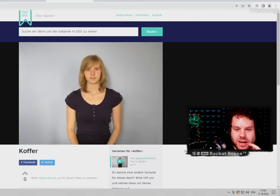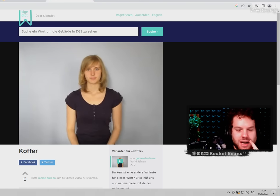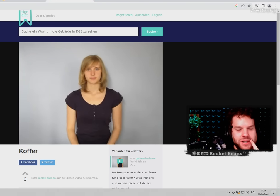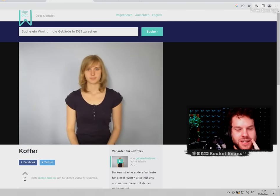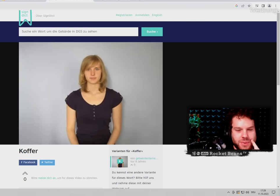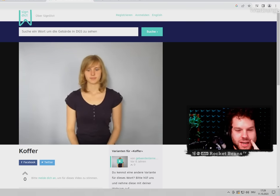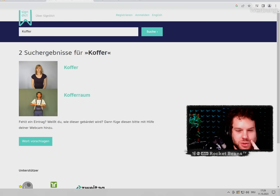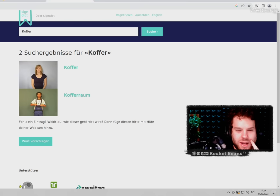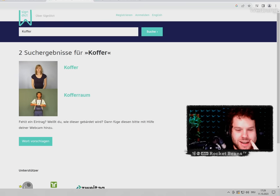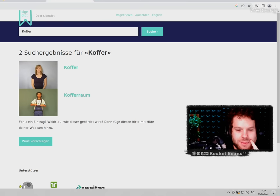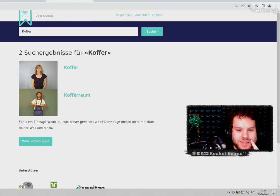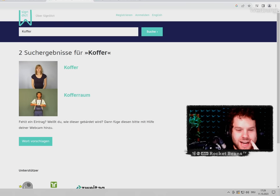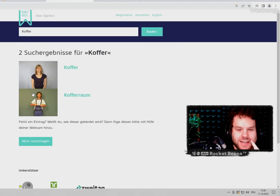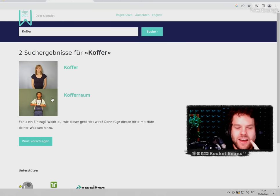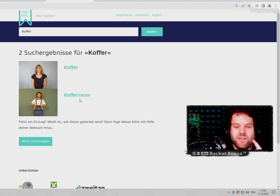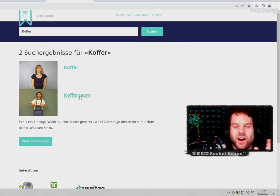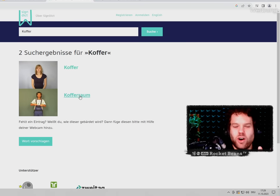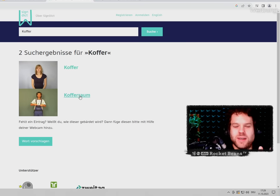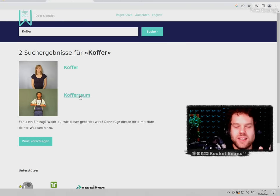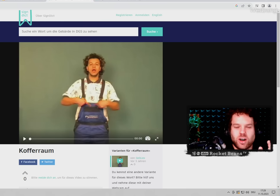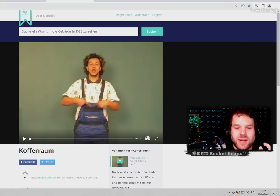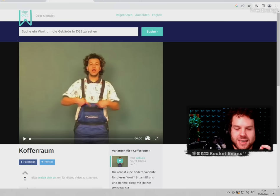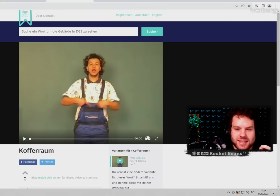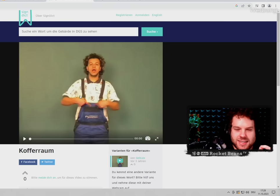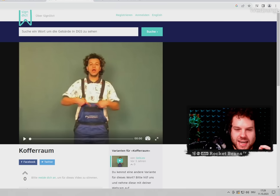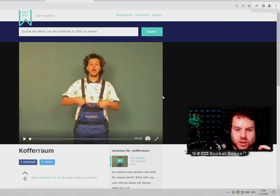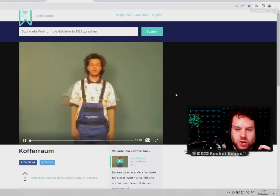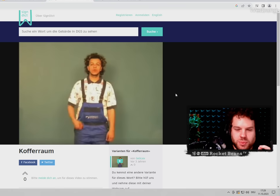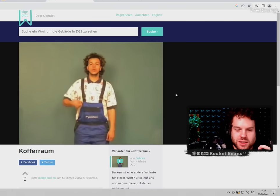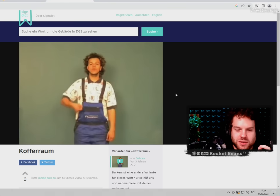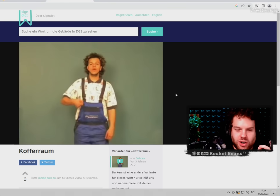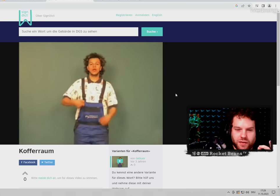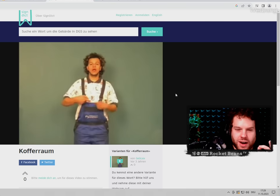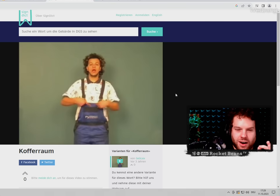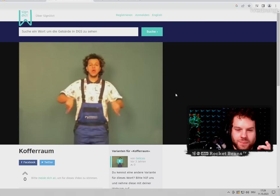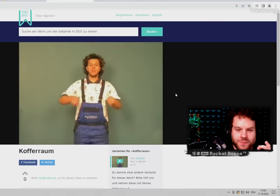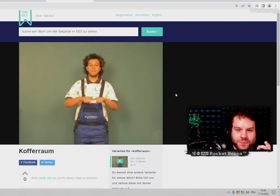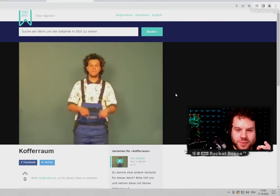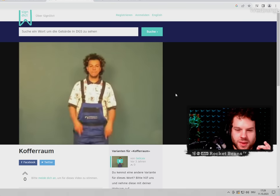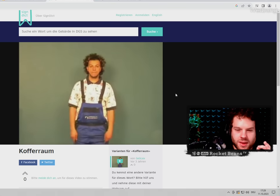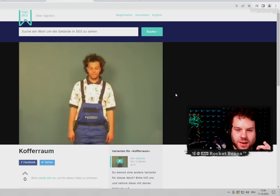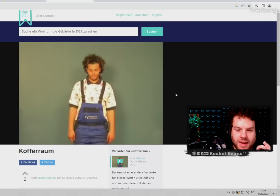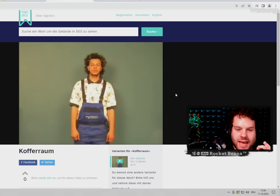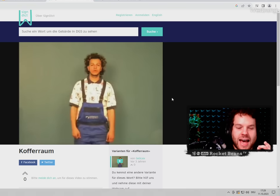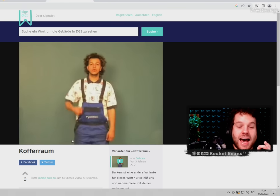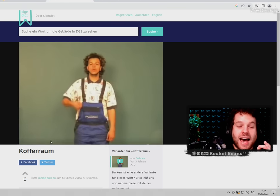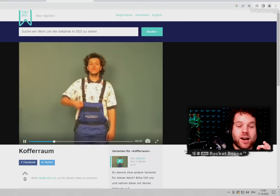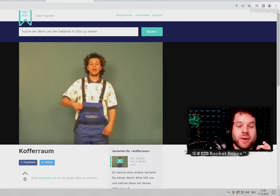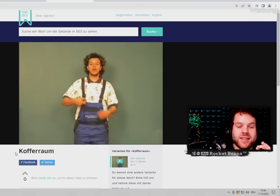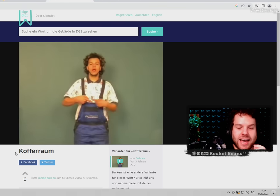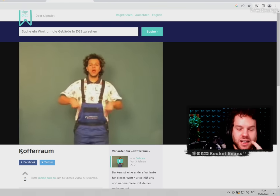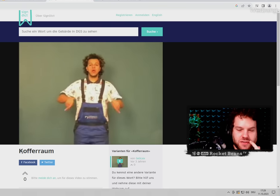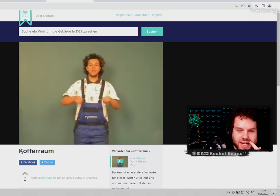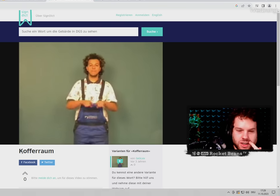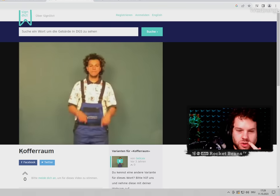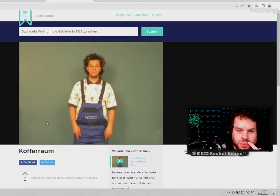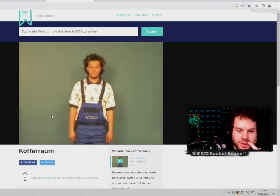Vokabeln in Gebärdensprache an einem Tag. Warum kommt extra der Typ jetzt für Kofferraum? Ah, guck mal, das ist der Handwerkertyp.